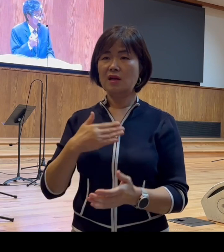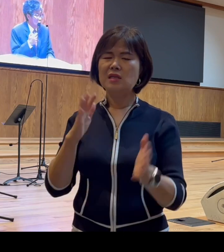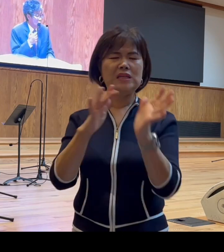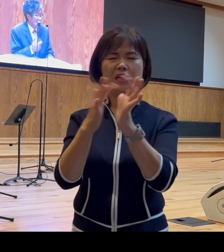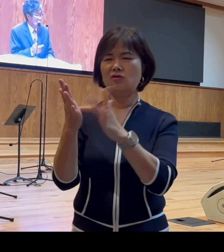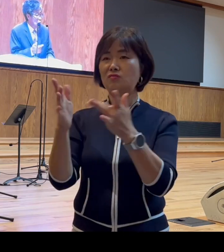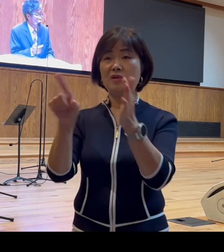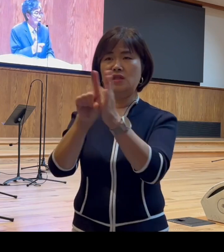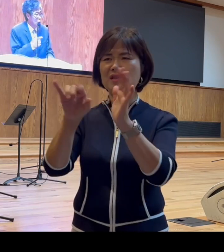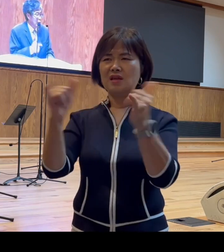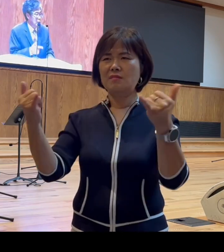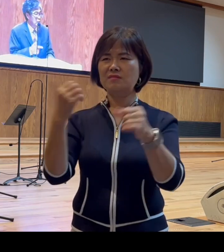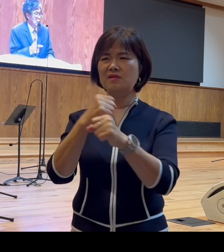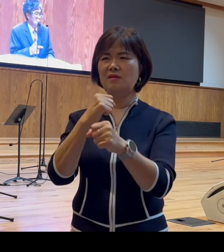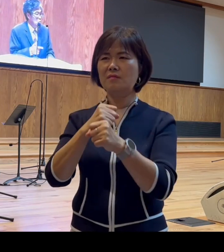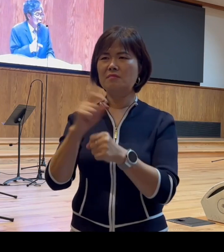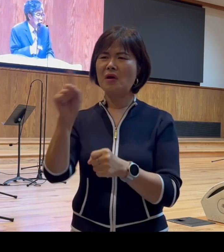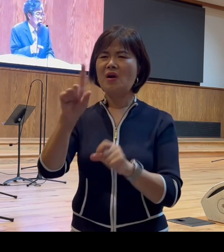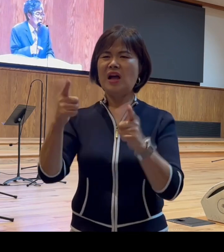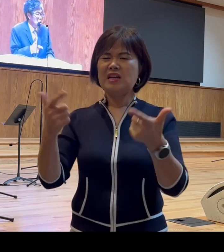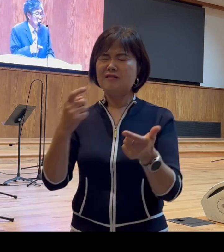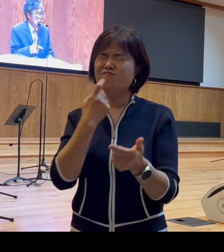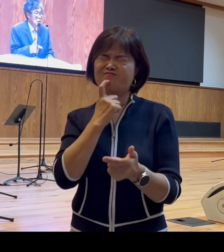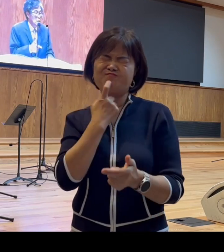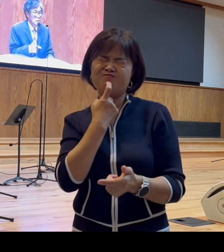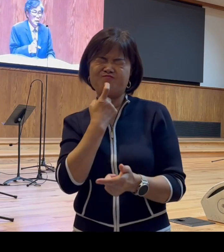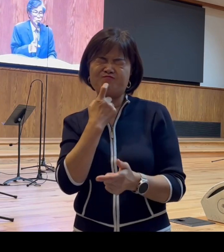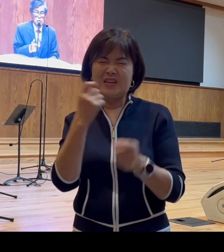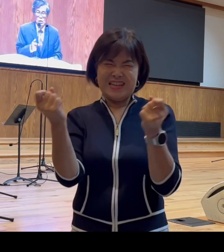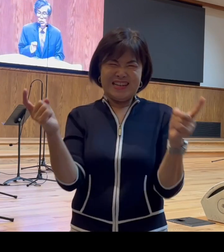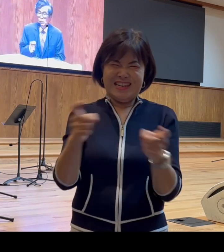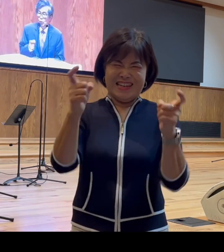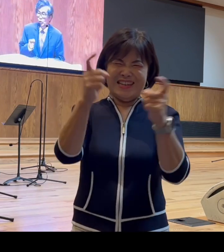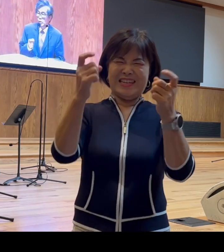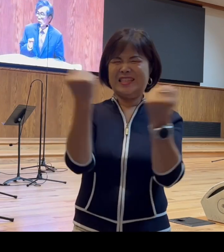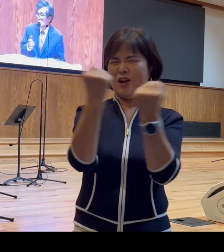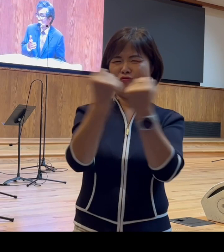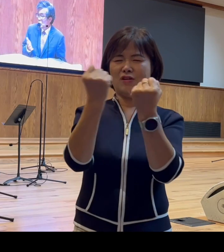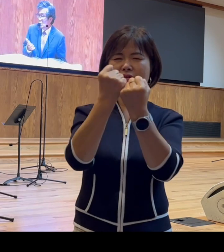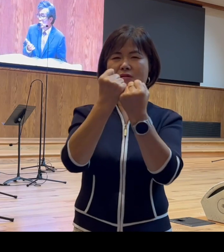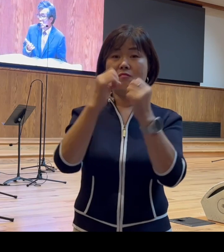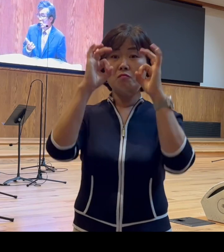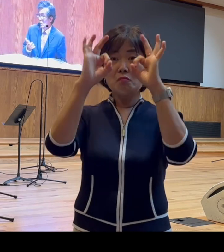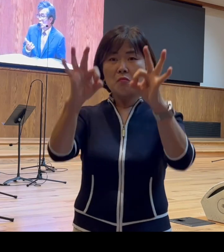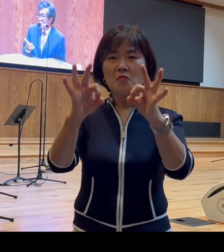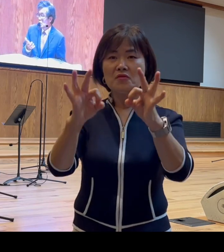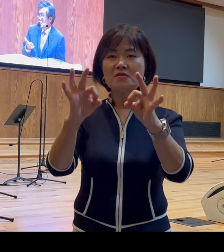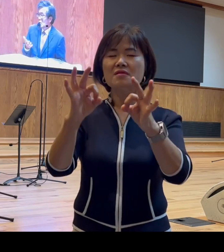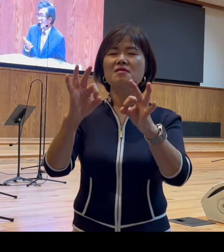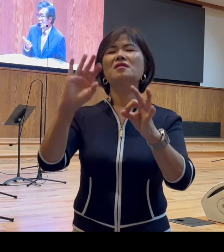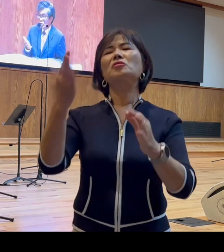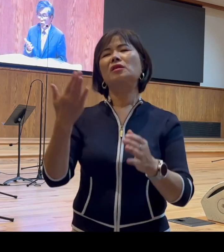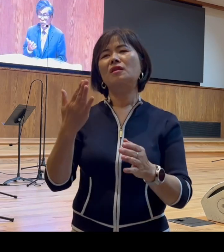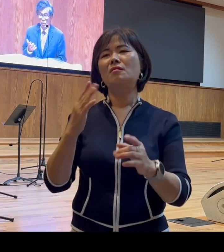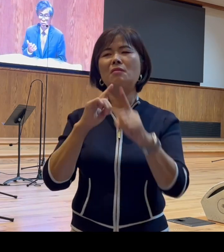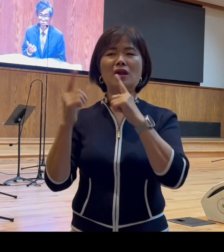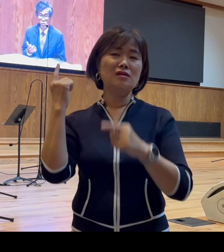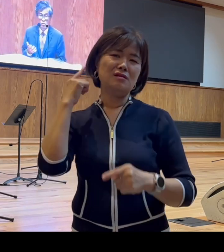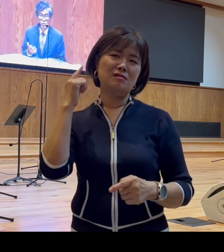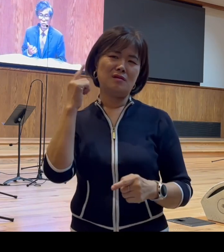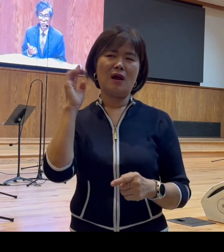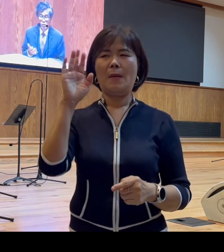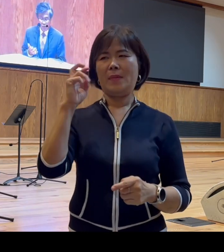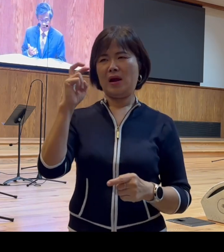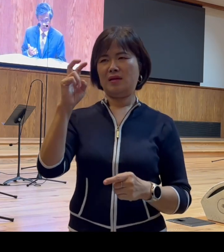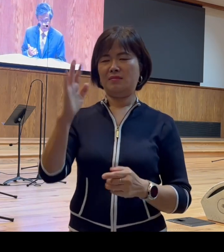나는 예수쟁이들처럼 별것 아닌 일 가지고 끈질기게 싸우는 사람들을 본 일이 없습니다. 뭐 이런 대답 듣게 될 가능성이 없지